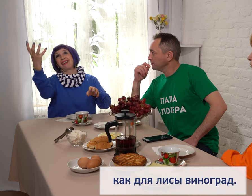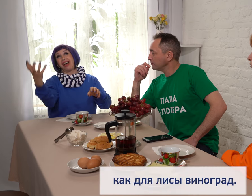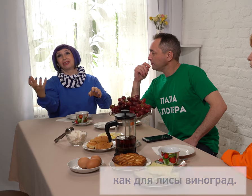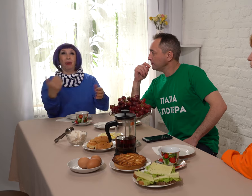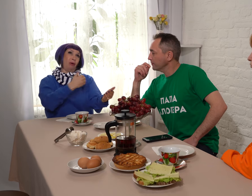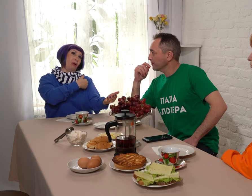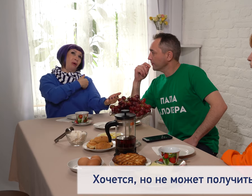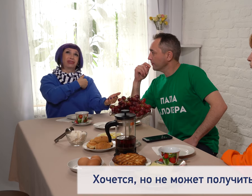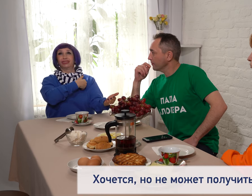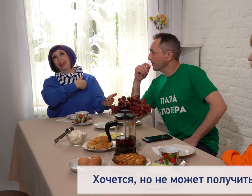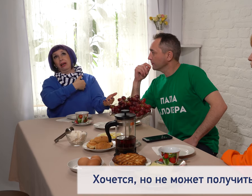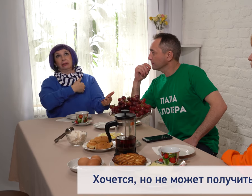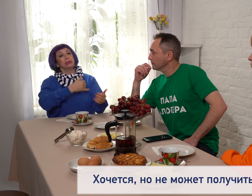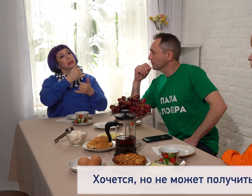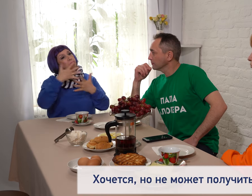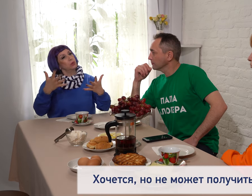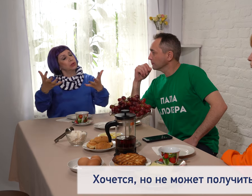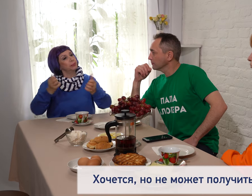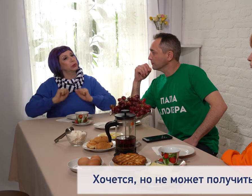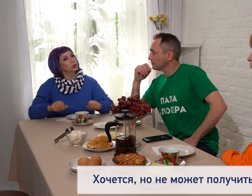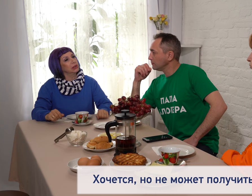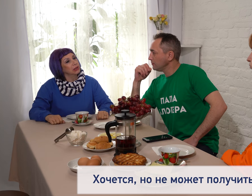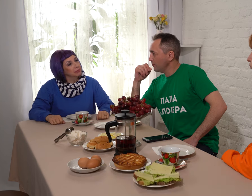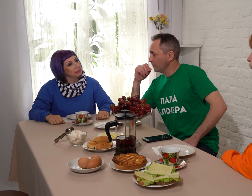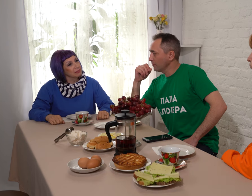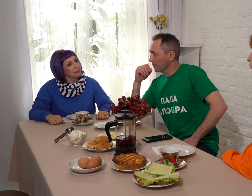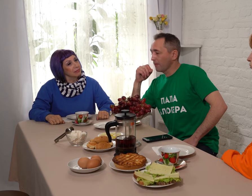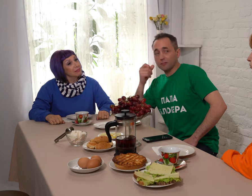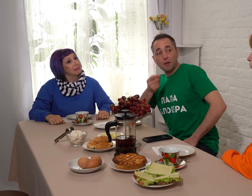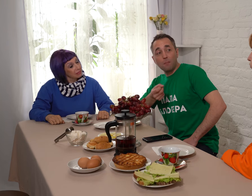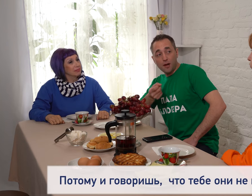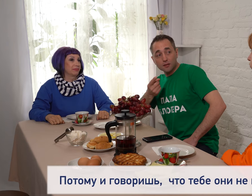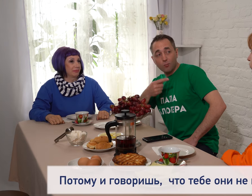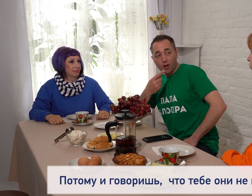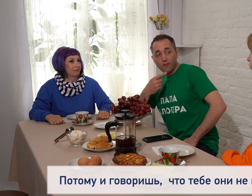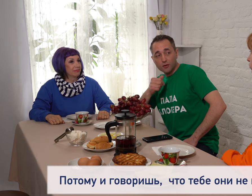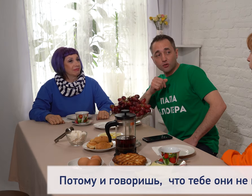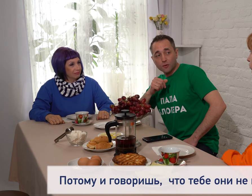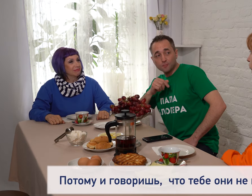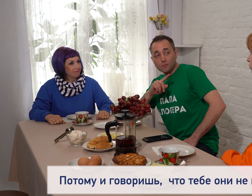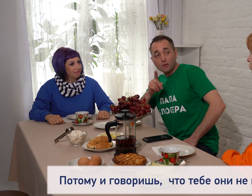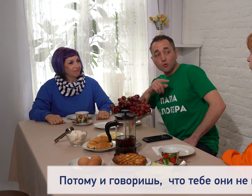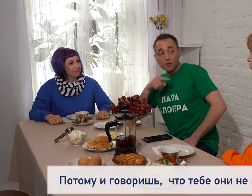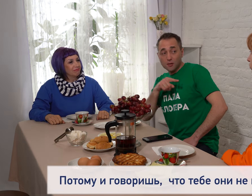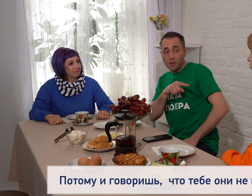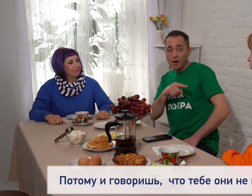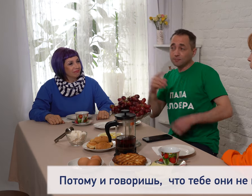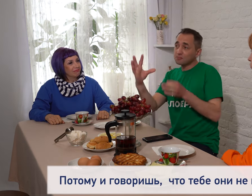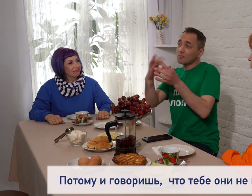виноград. Хочется, но не может получить. Потому и говоришь, что тебе